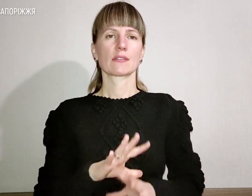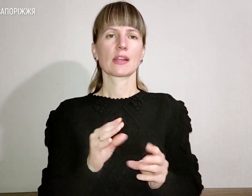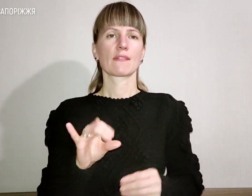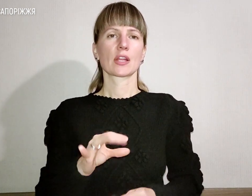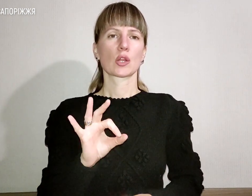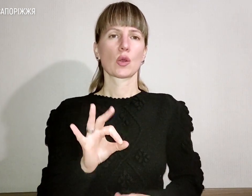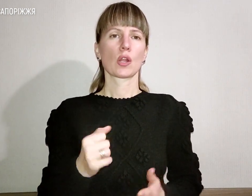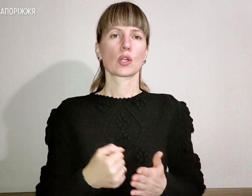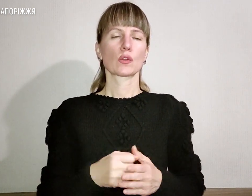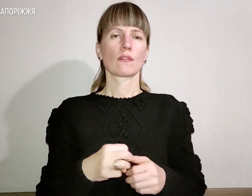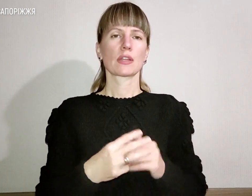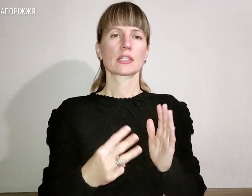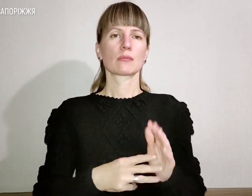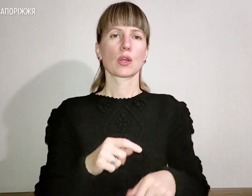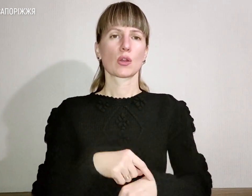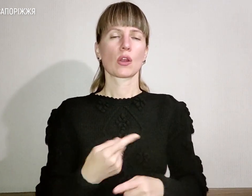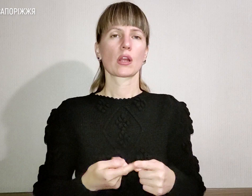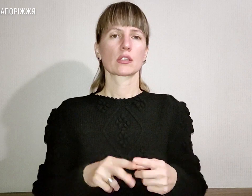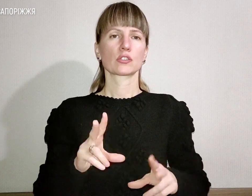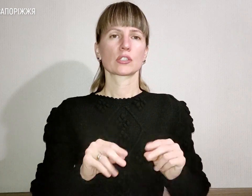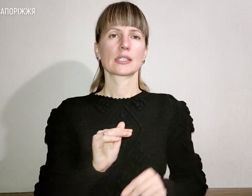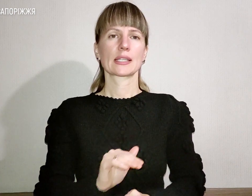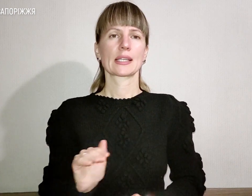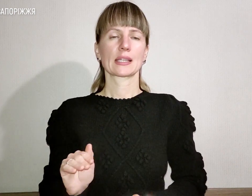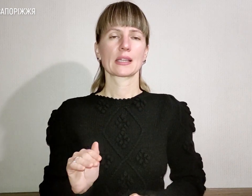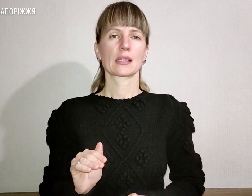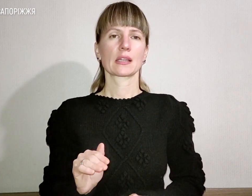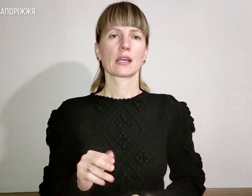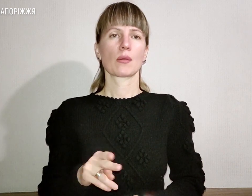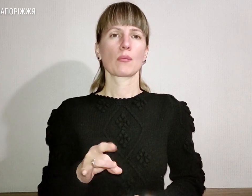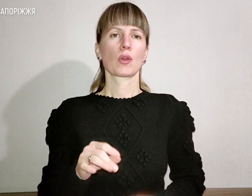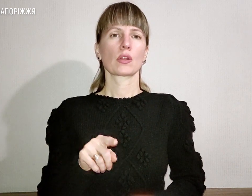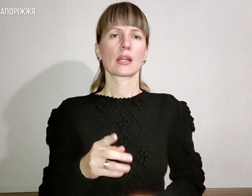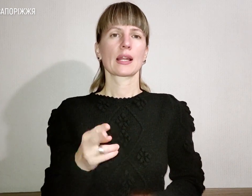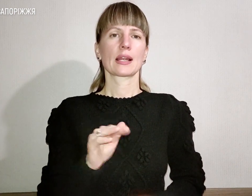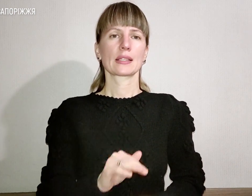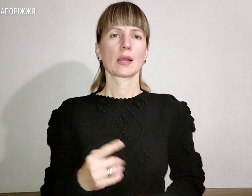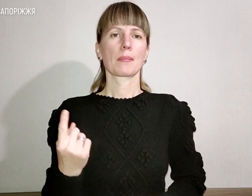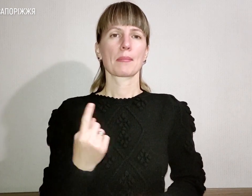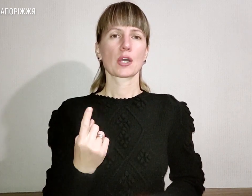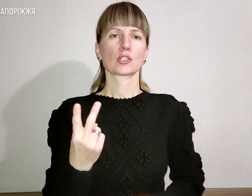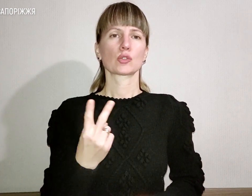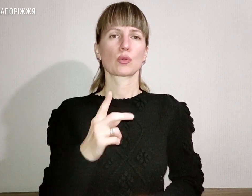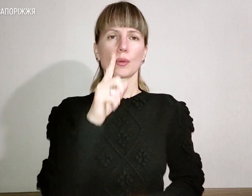до 18 років, це вважаються діти. Проте для діток першого, другого місяця життя є